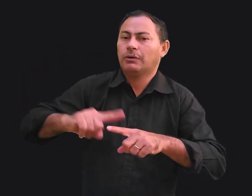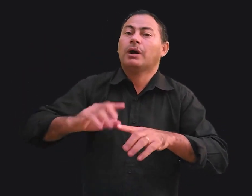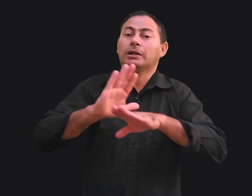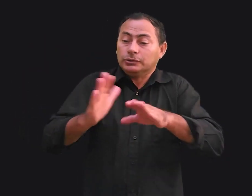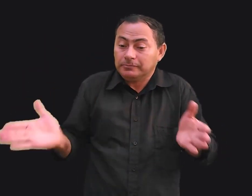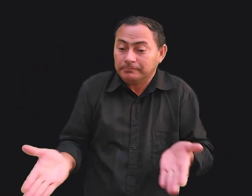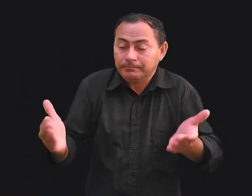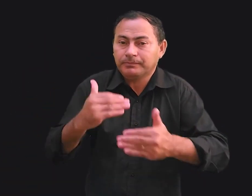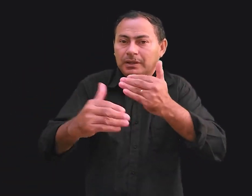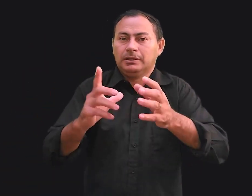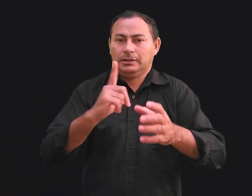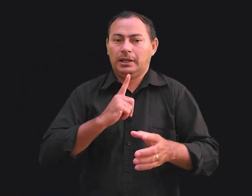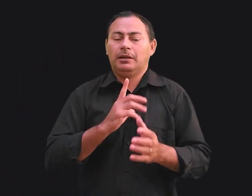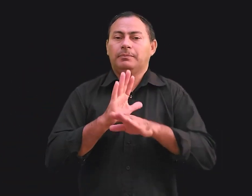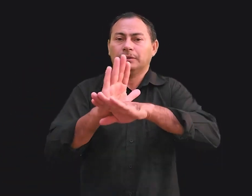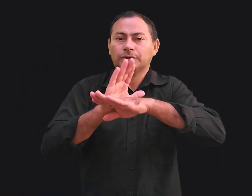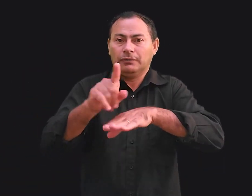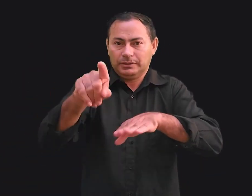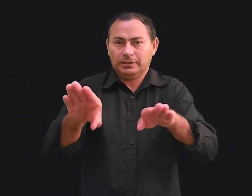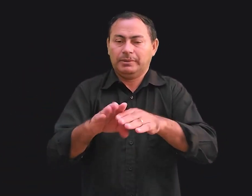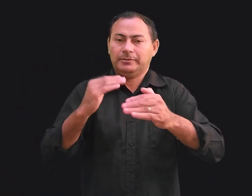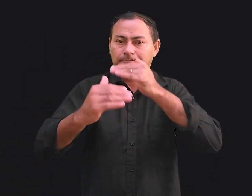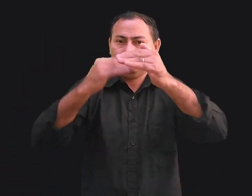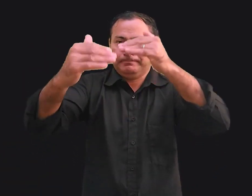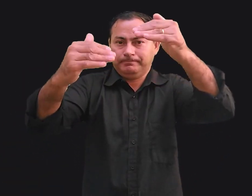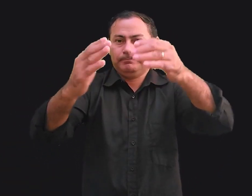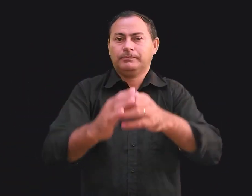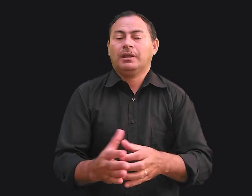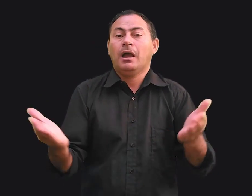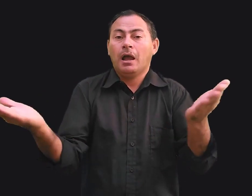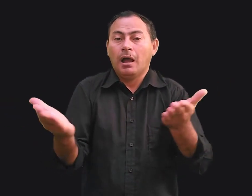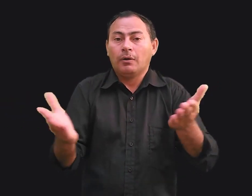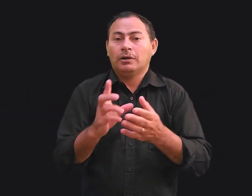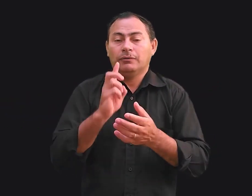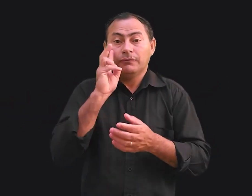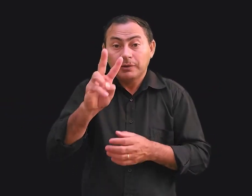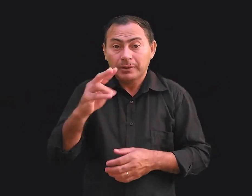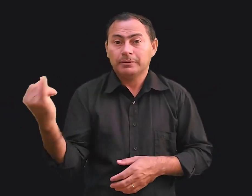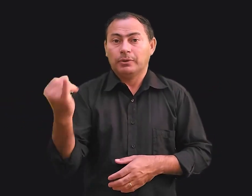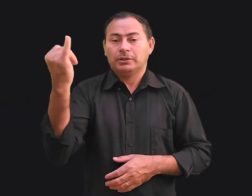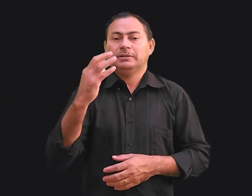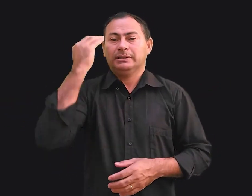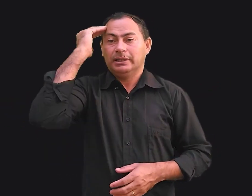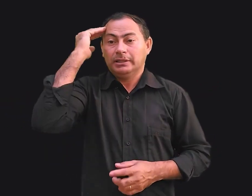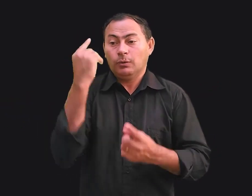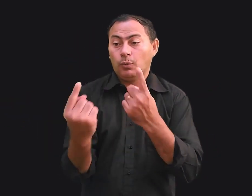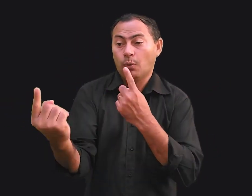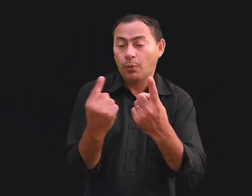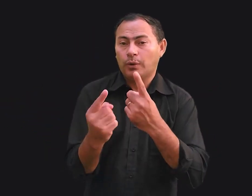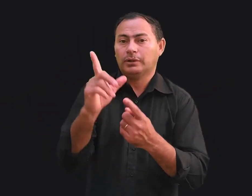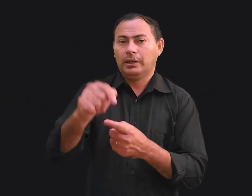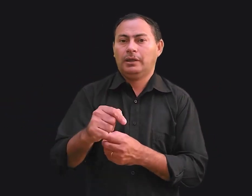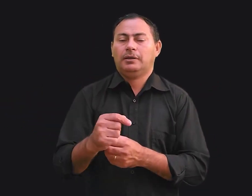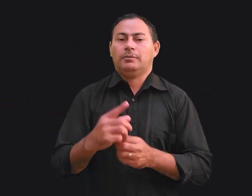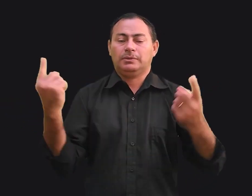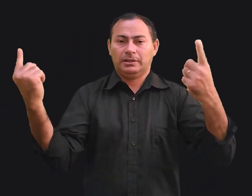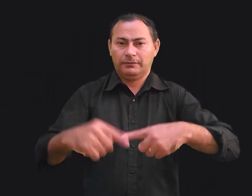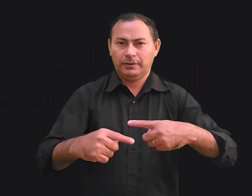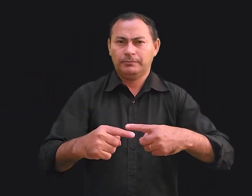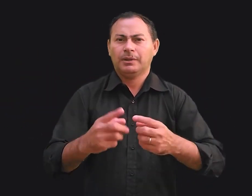crescer. Com isso, você o terá para ajudar você a crescer. Agora que já vimos a importância de um entender o outro e que isso é um grande desafio,